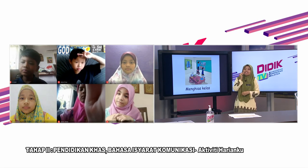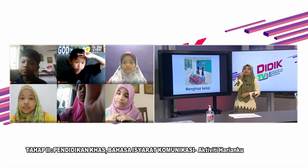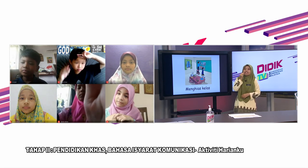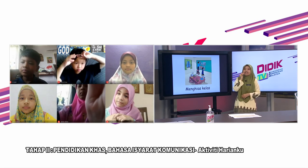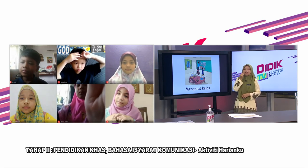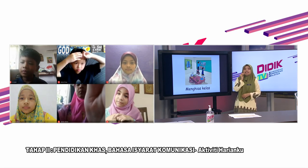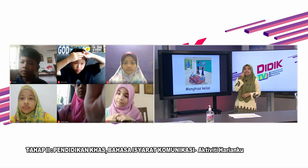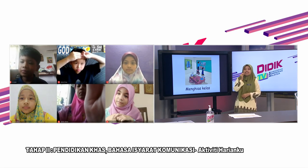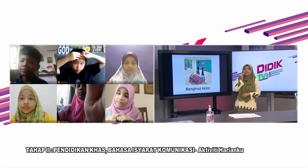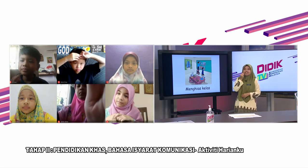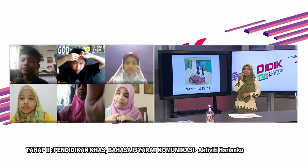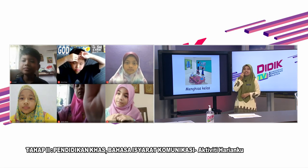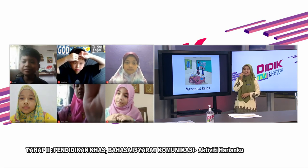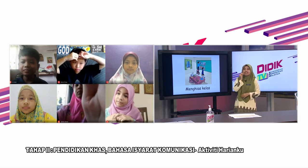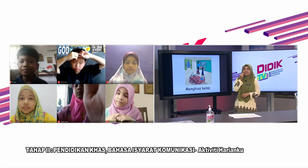Marisa.